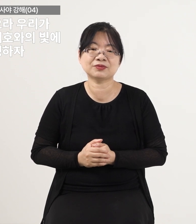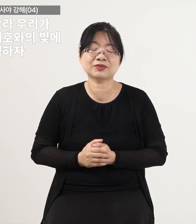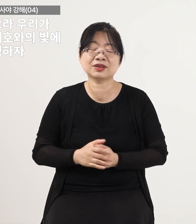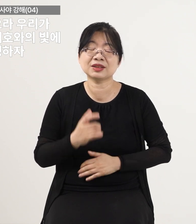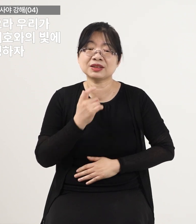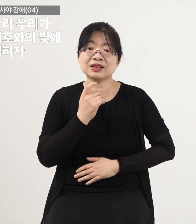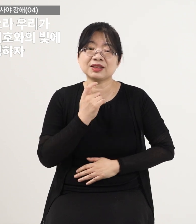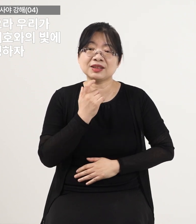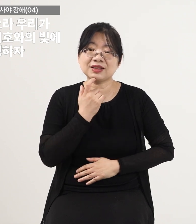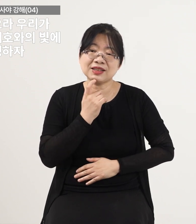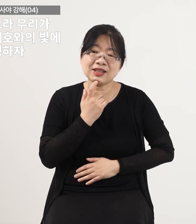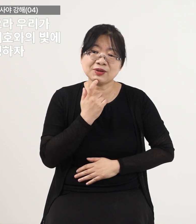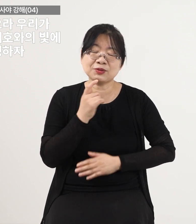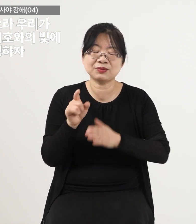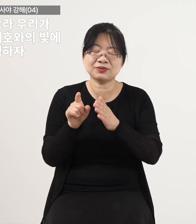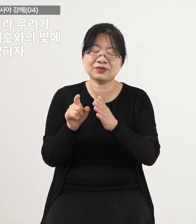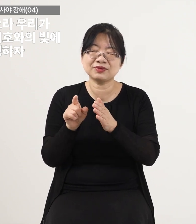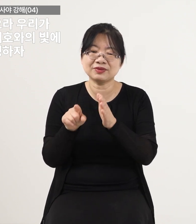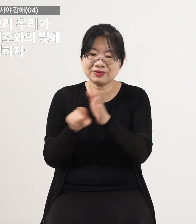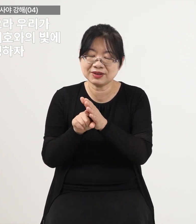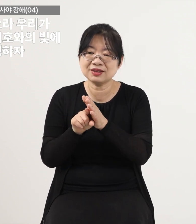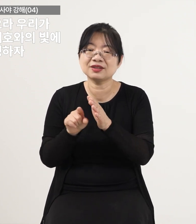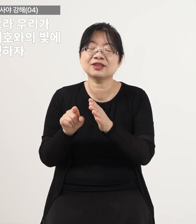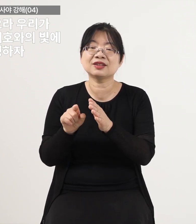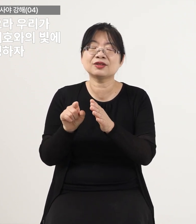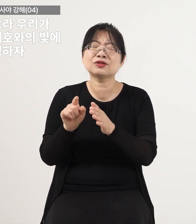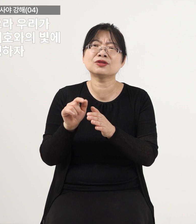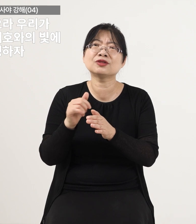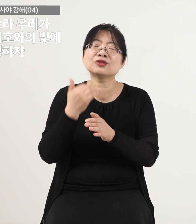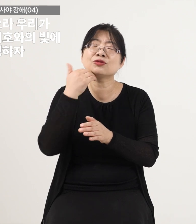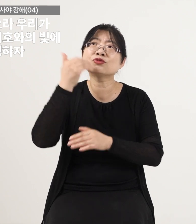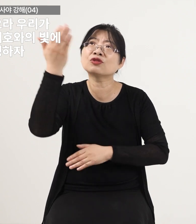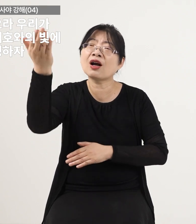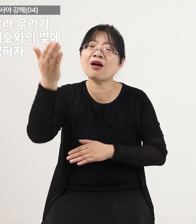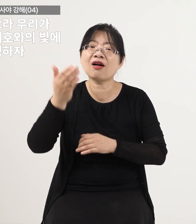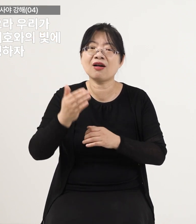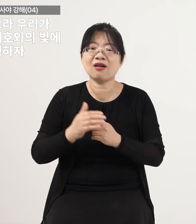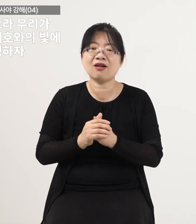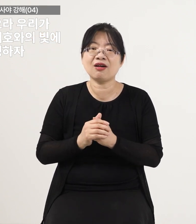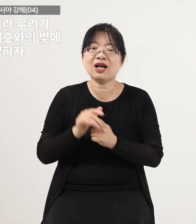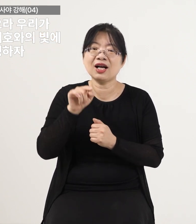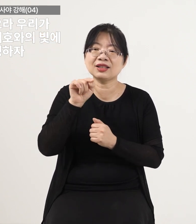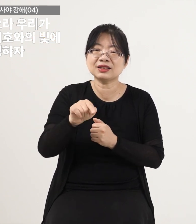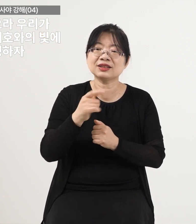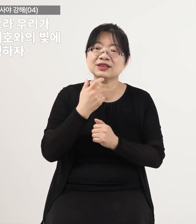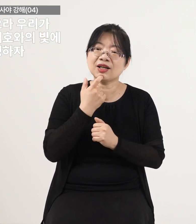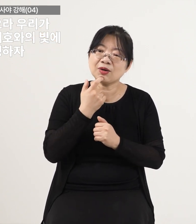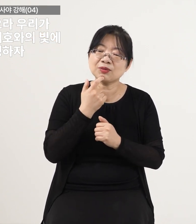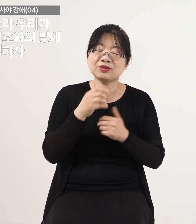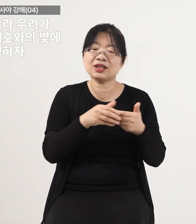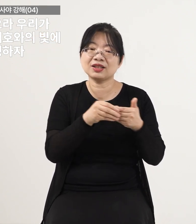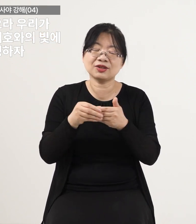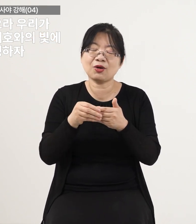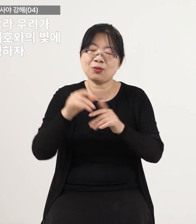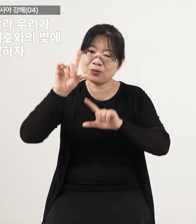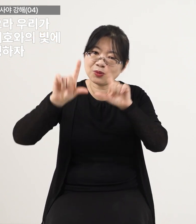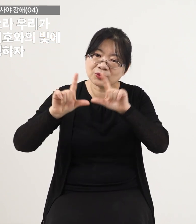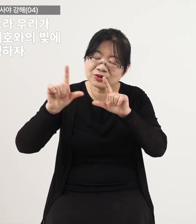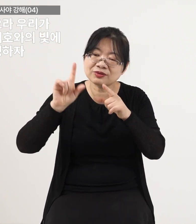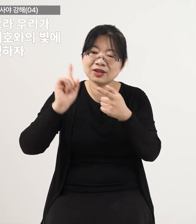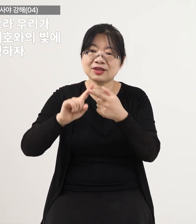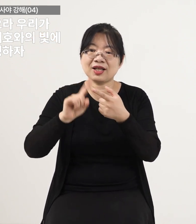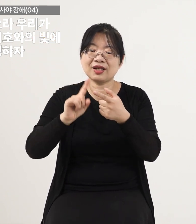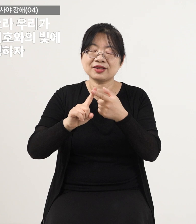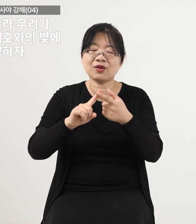그가 모시는 어떤 분이 절대자가 어떻게 이끌어 가시고 어떻게 만들어